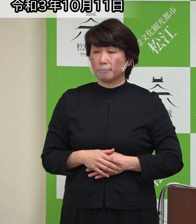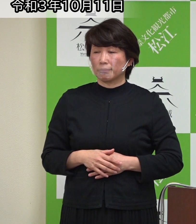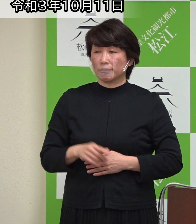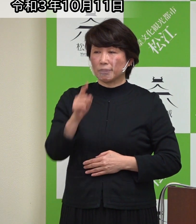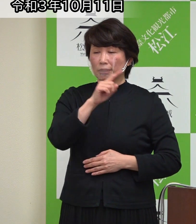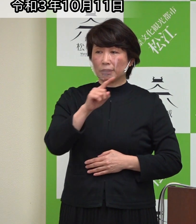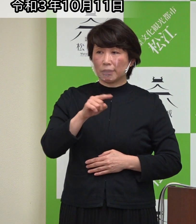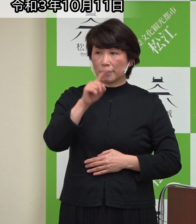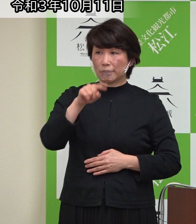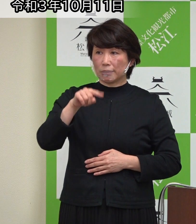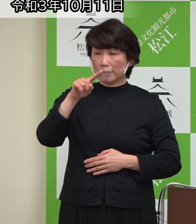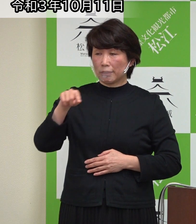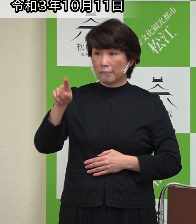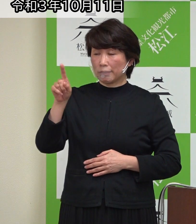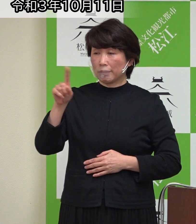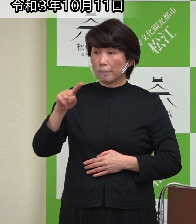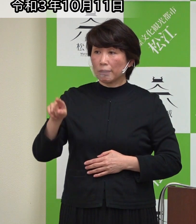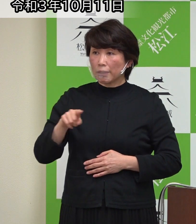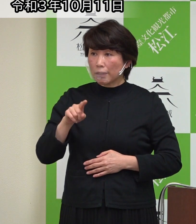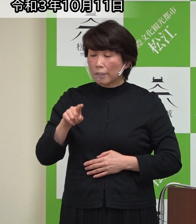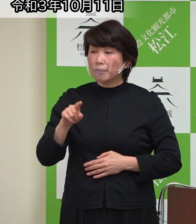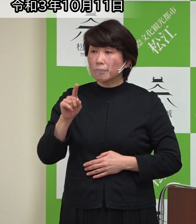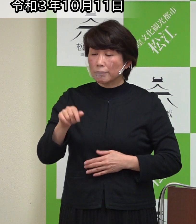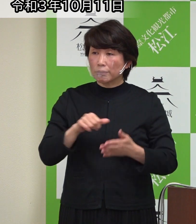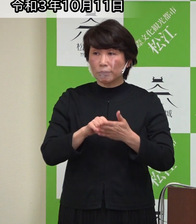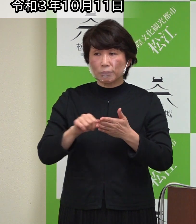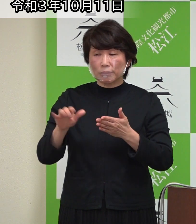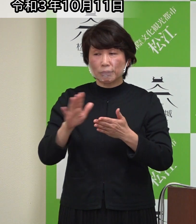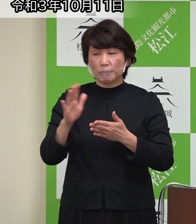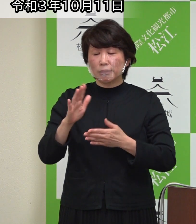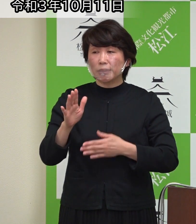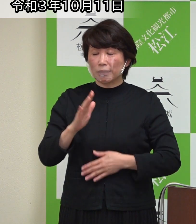SNS でフォローがいる場がいるわけじゃないので僭越ですけれども、